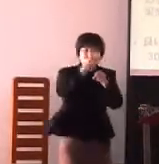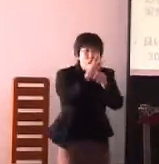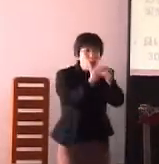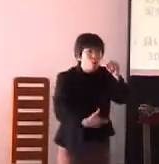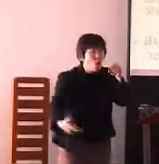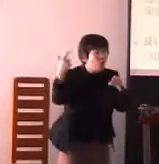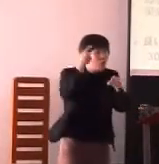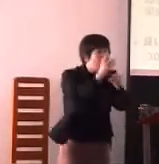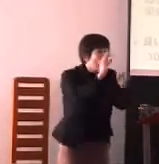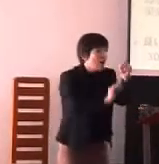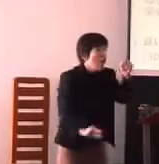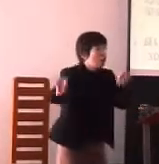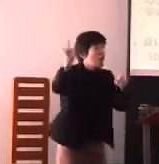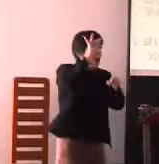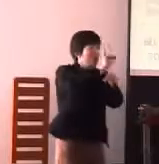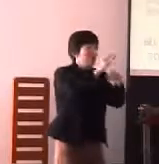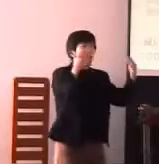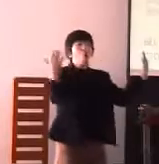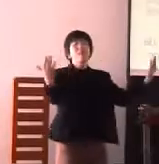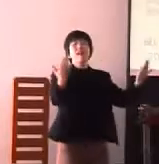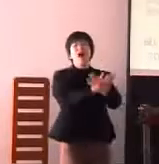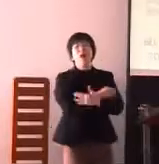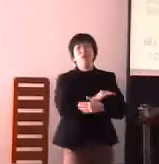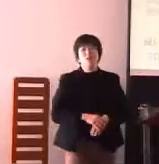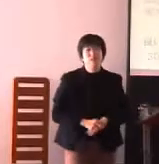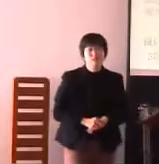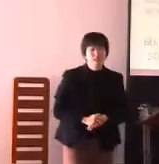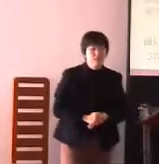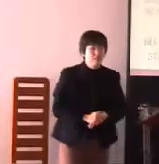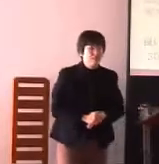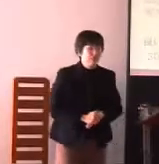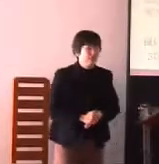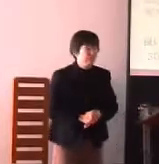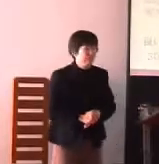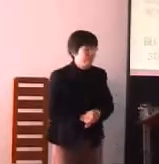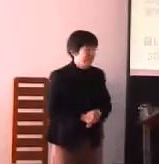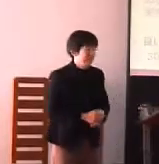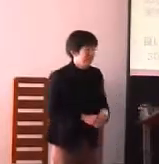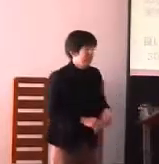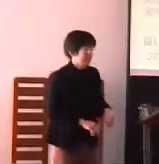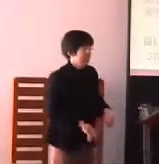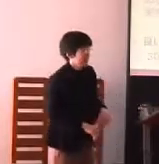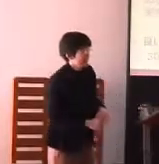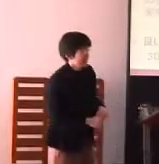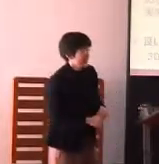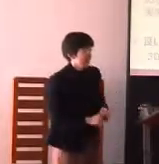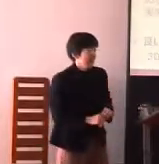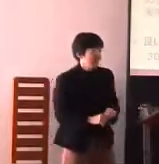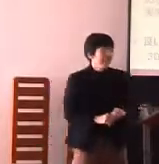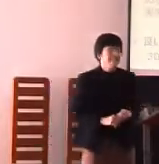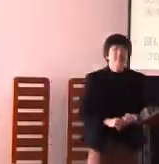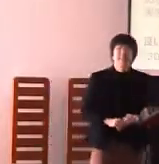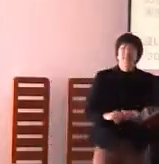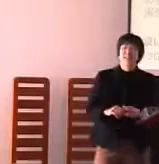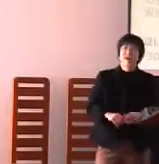大きい実を結ぶことができます。素晴らしい立派なビタメ